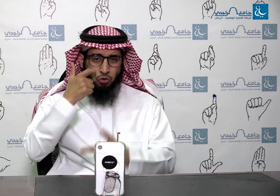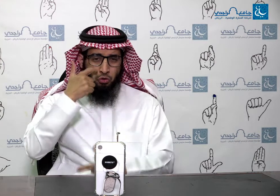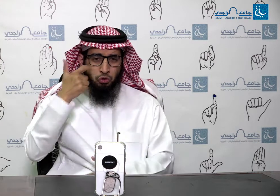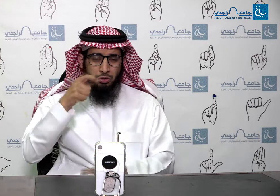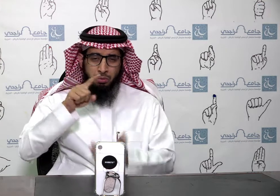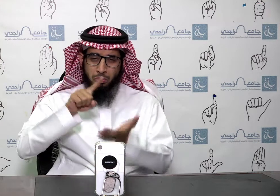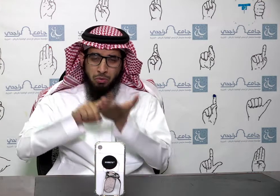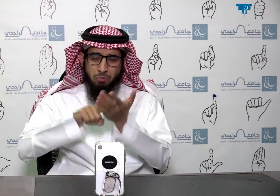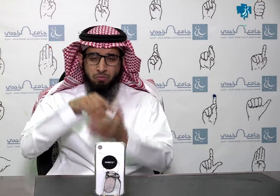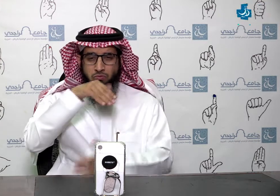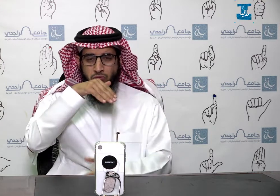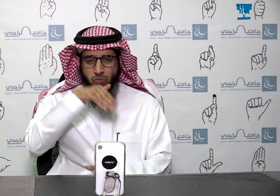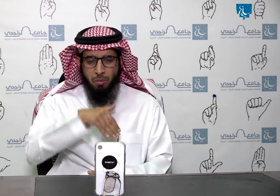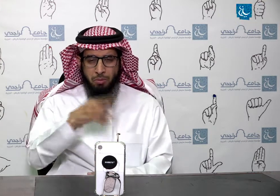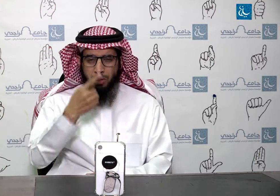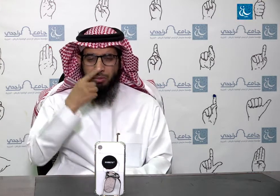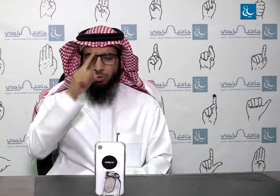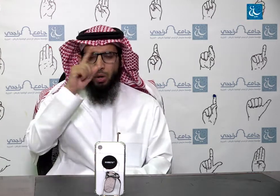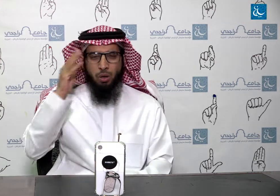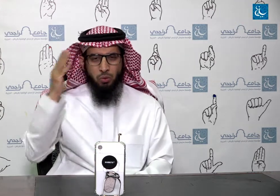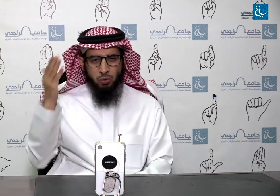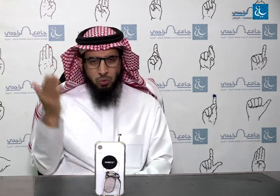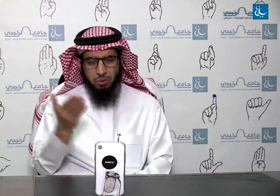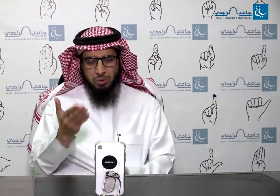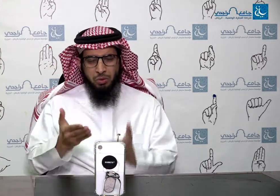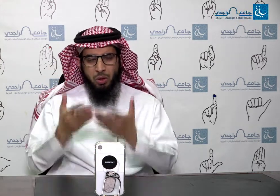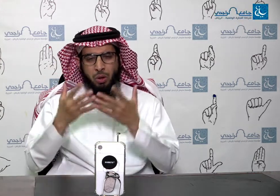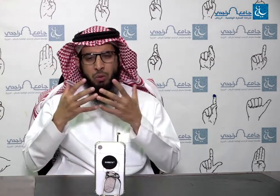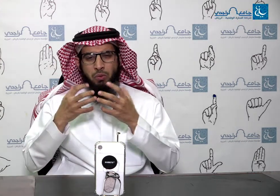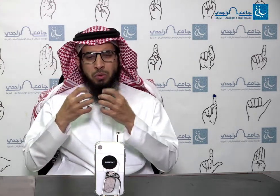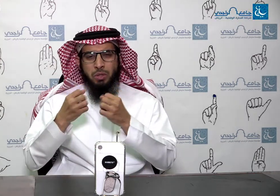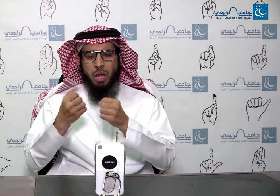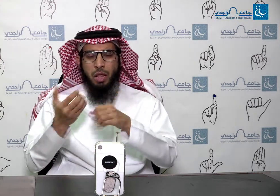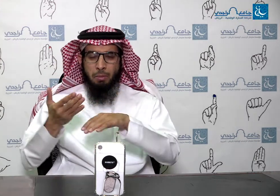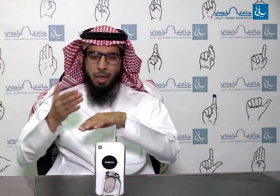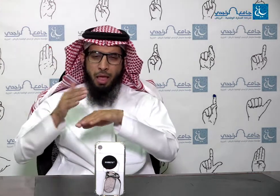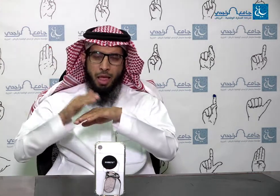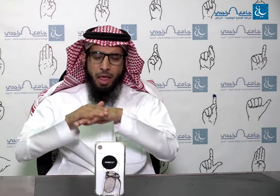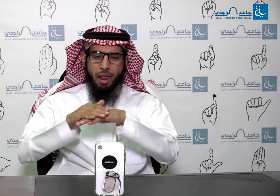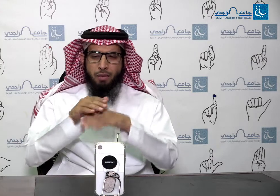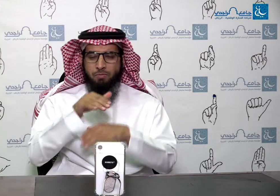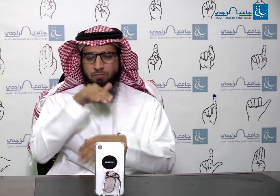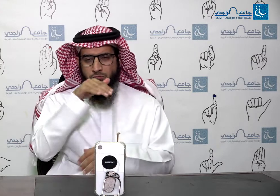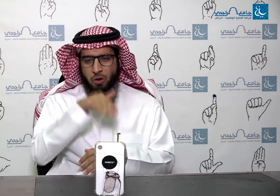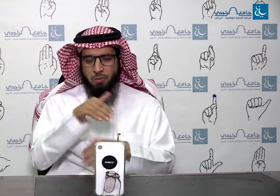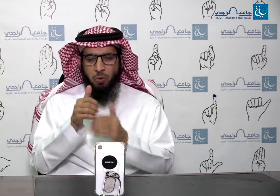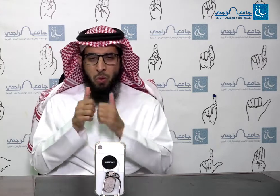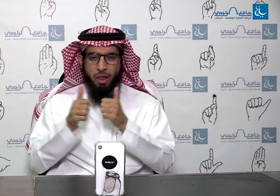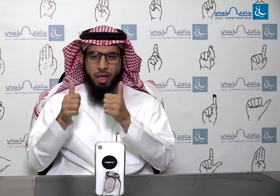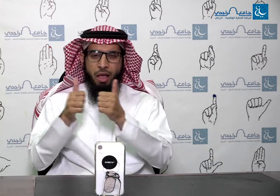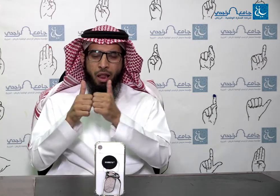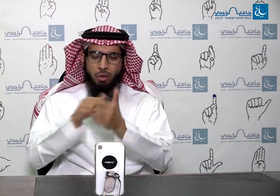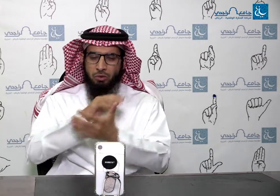صلى الله عليه وعلى آله وأصحابه وسلم تسليمًا كثيرًا إلى يوم الدين، أما